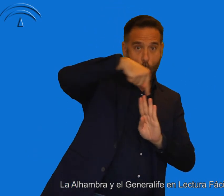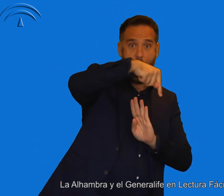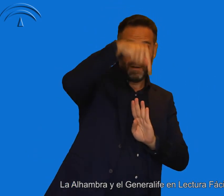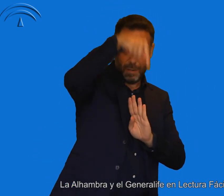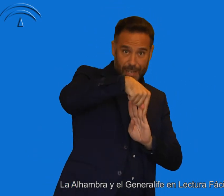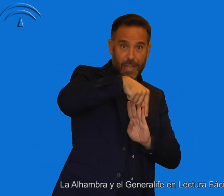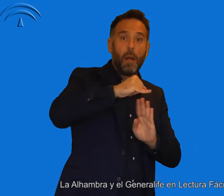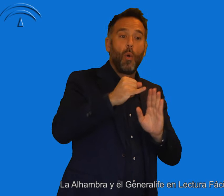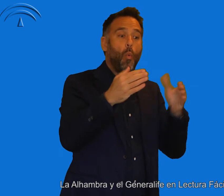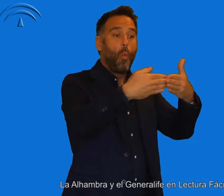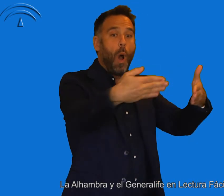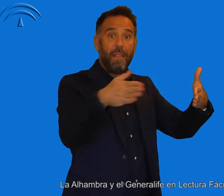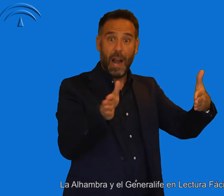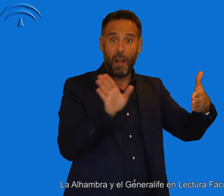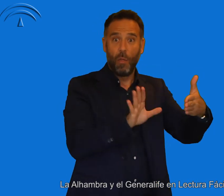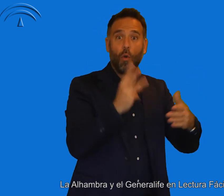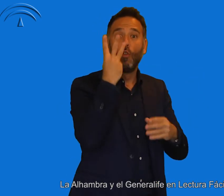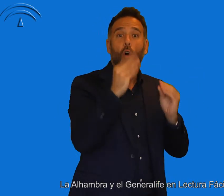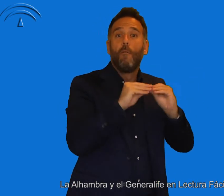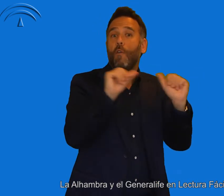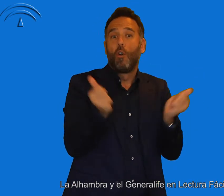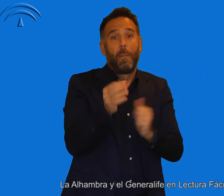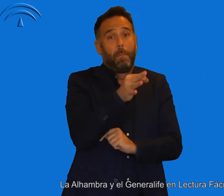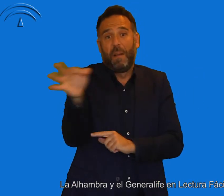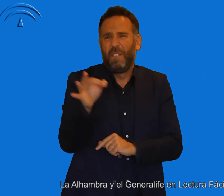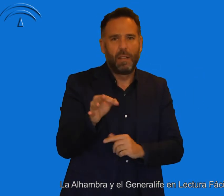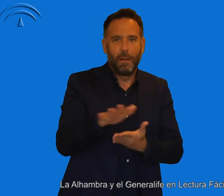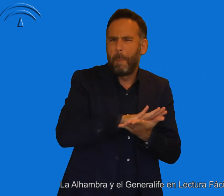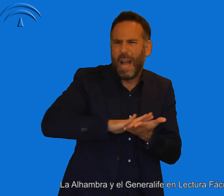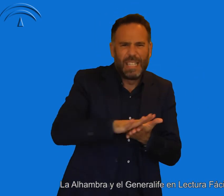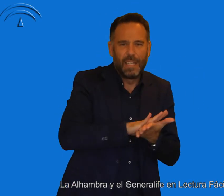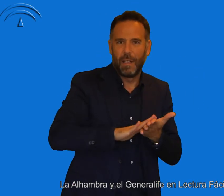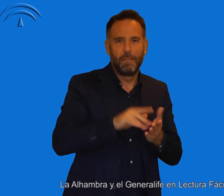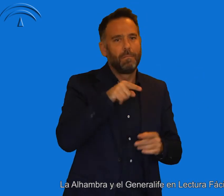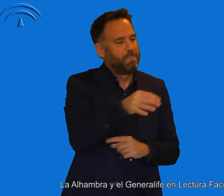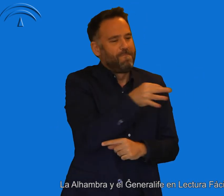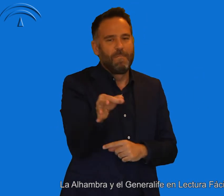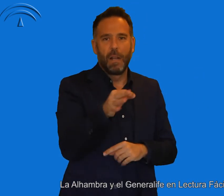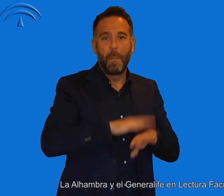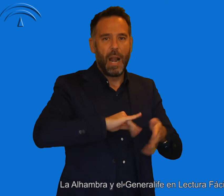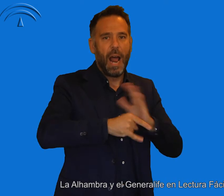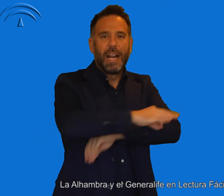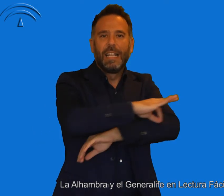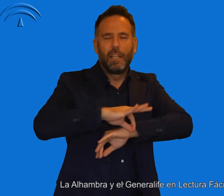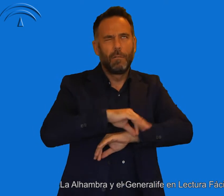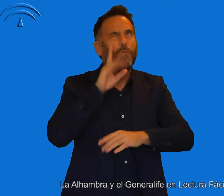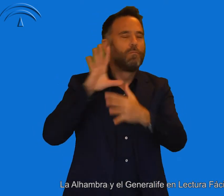El círculo y el cuadrado son las 2 formas geométricas básicas y perfectas para aquellos arquitectos.